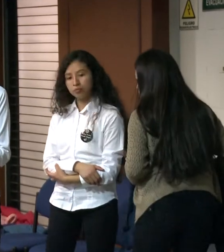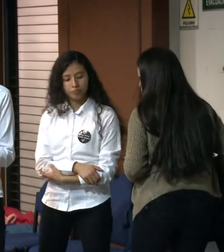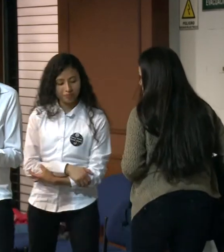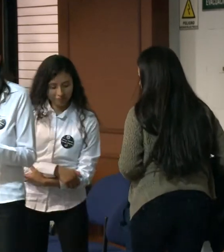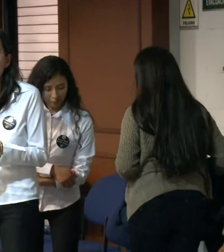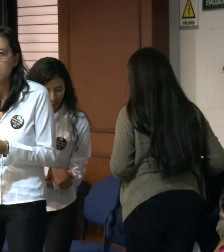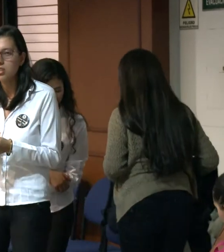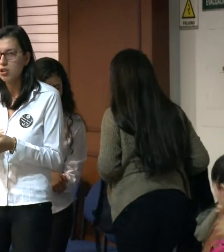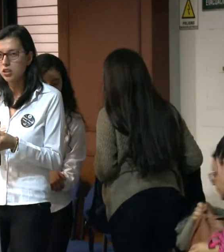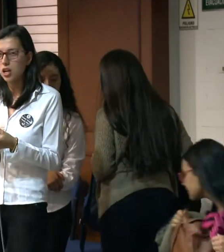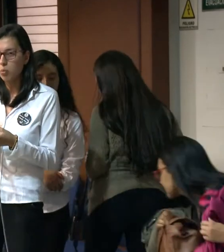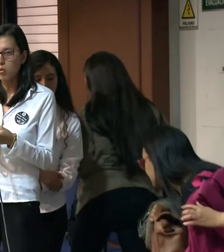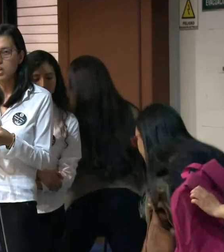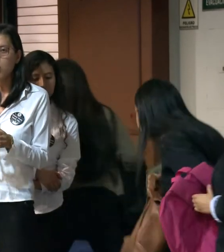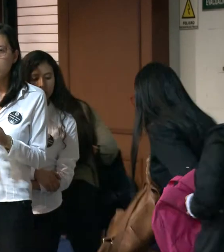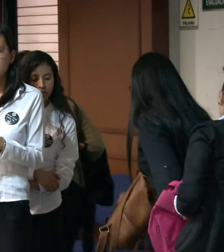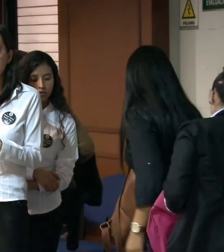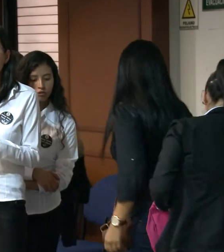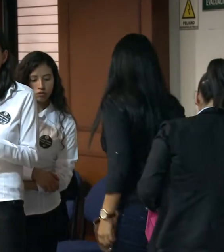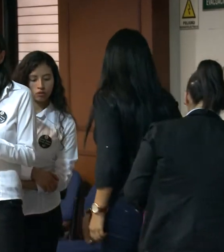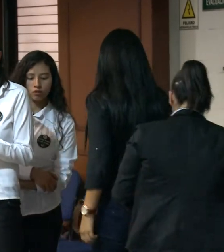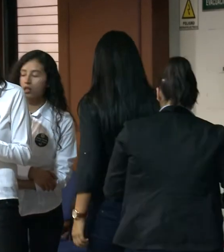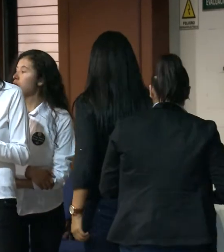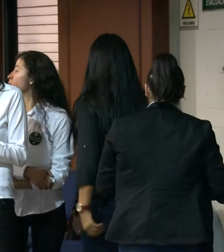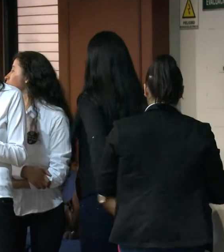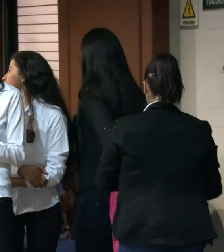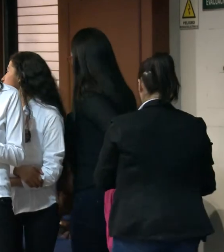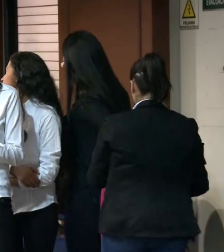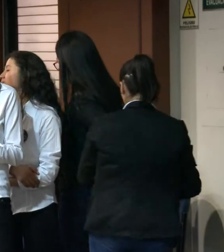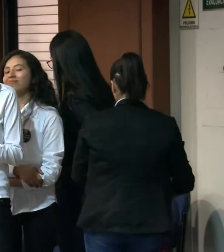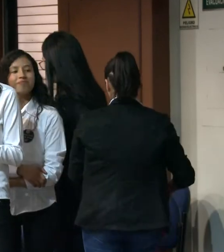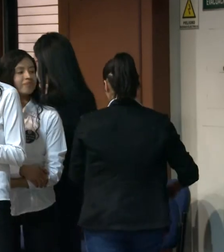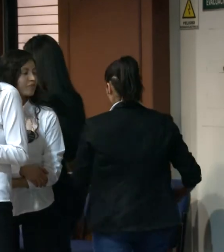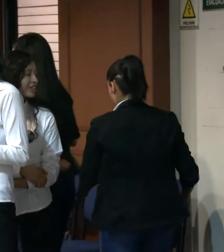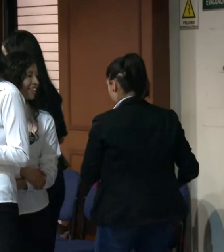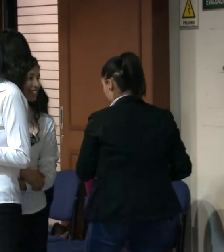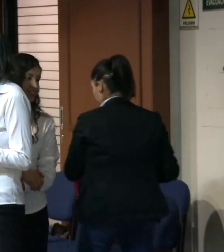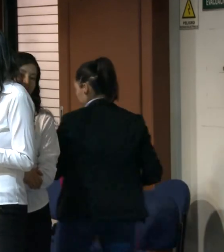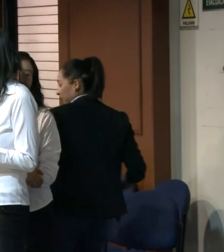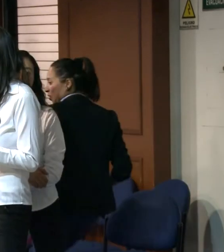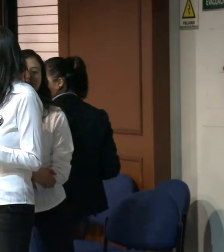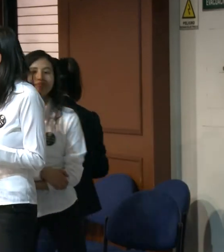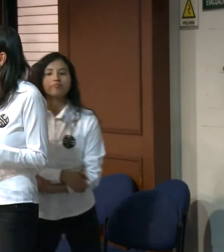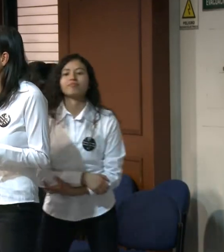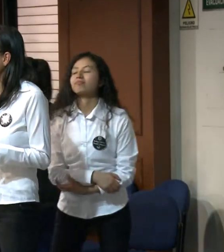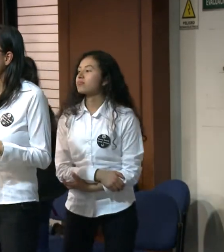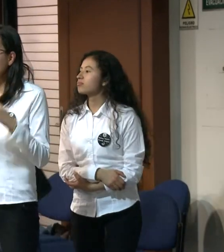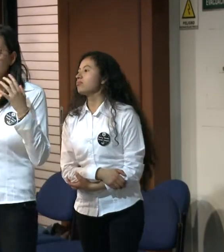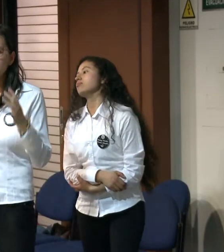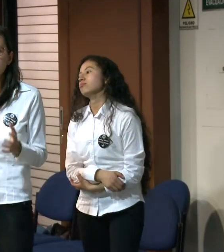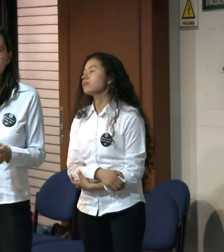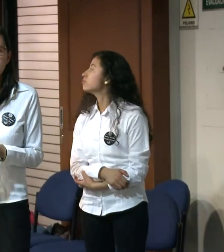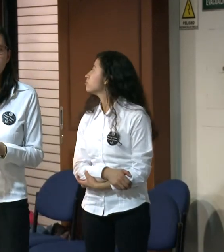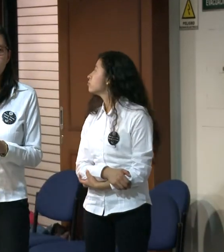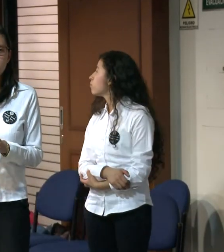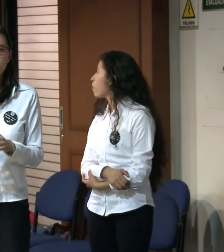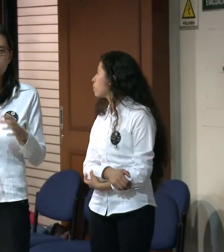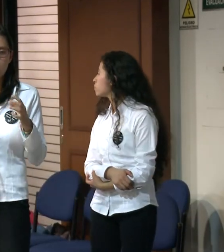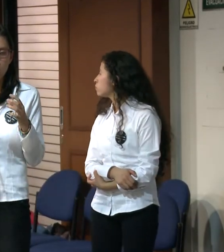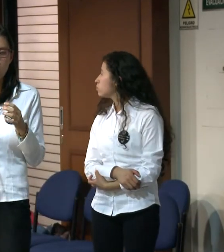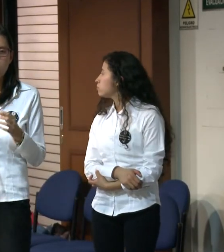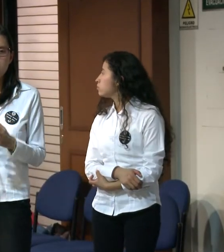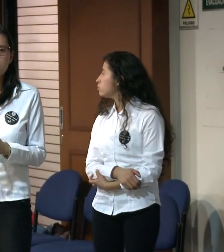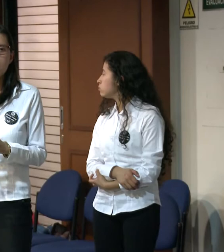los que brindaban mayor interacción entre el público y pues los funcionarios del planetario. Se construyeron estas